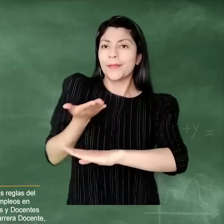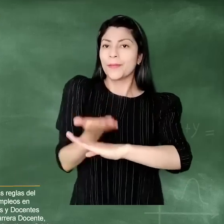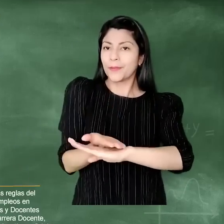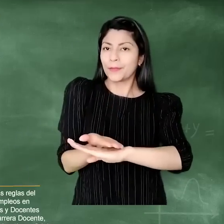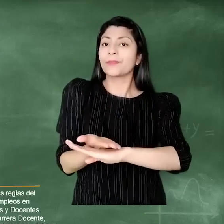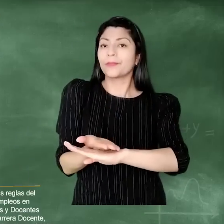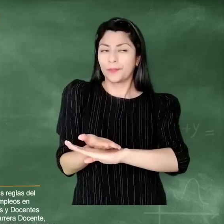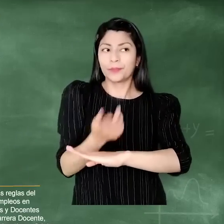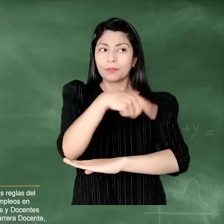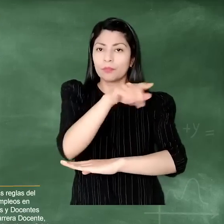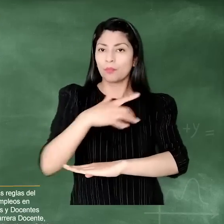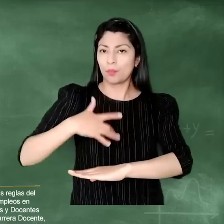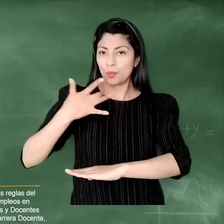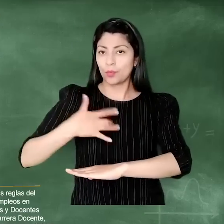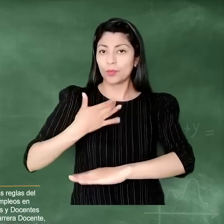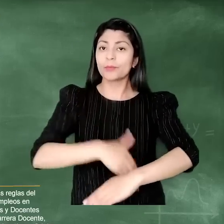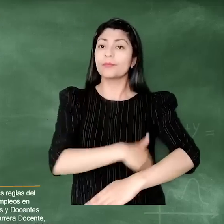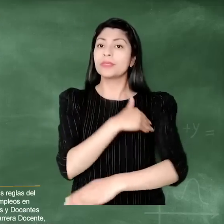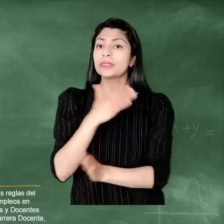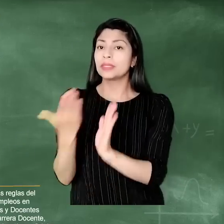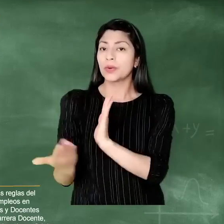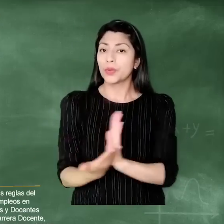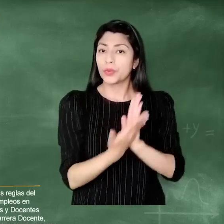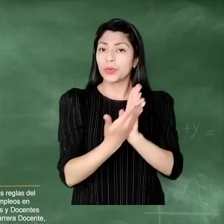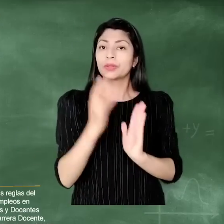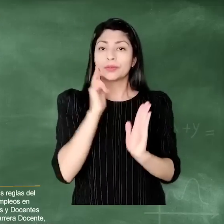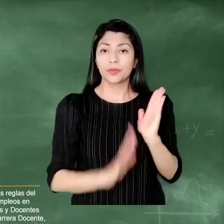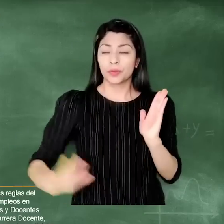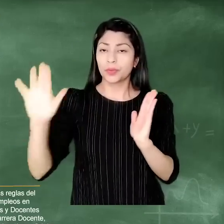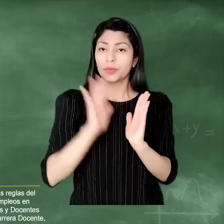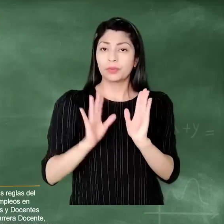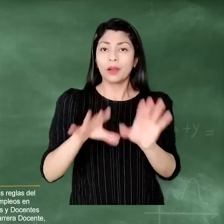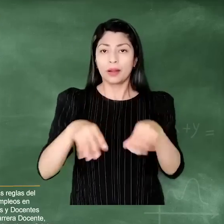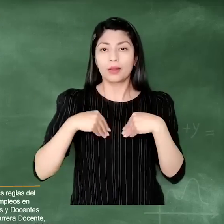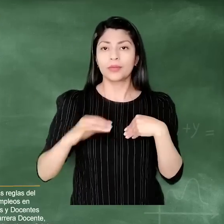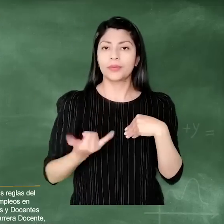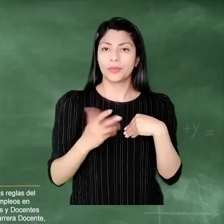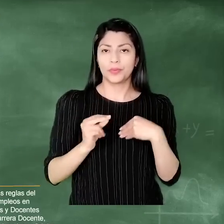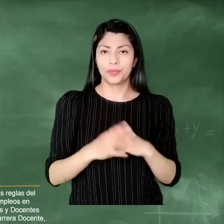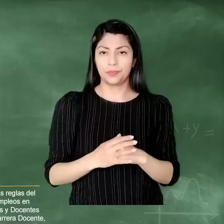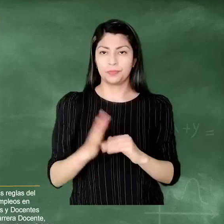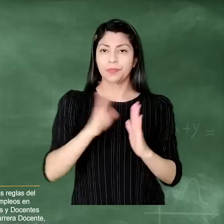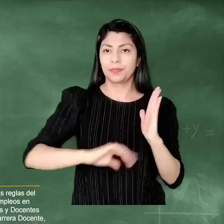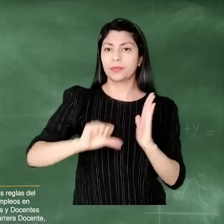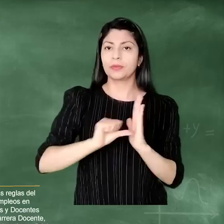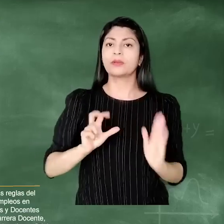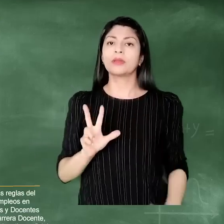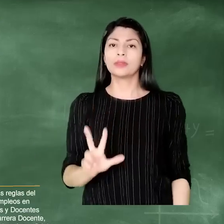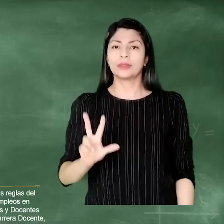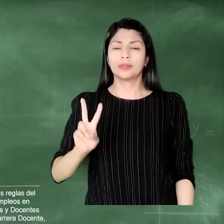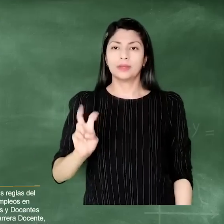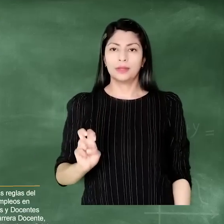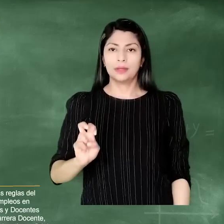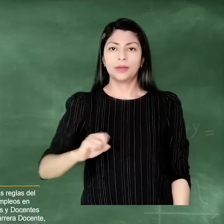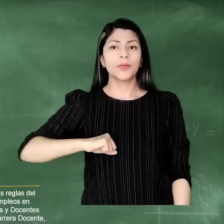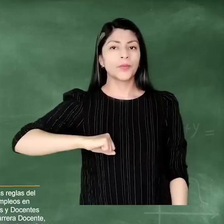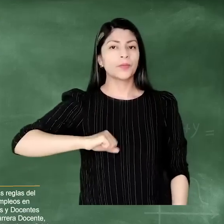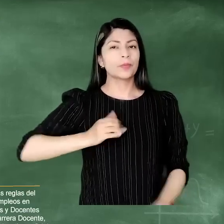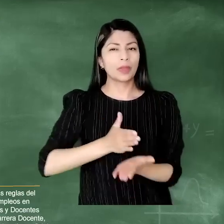de conformidad con la propuesta que someta a su consideración el Ministerio de Educación Nacional.